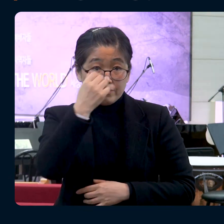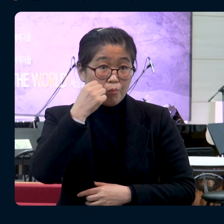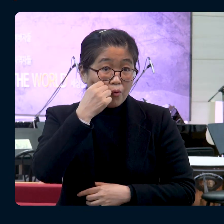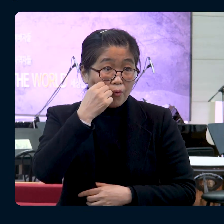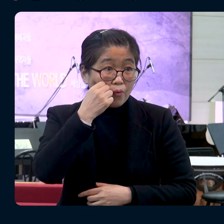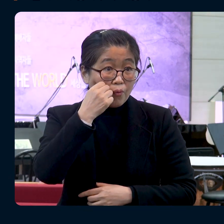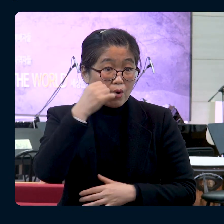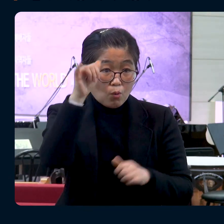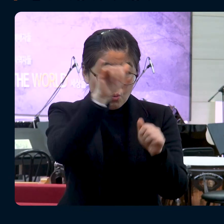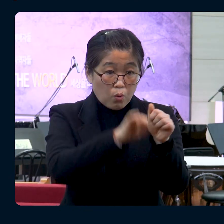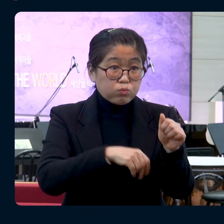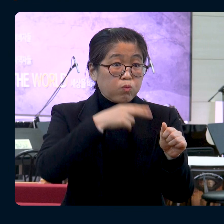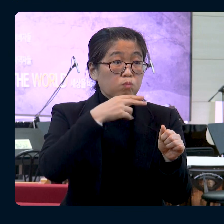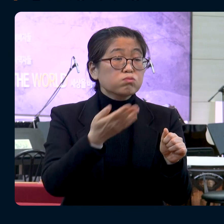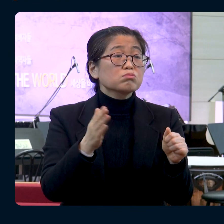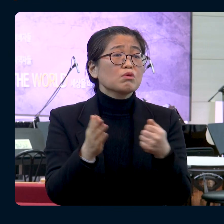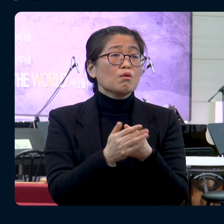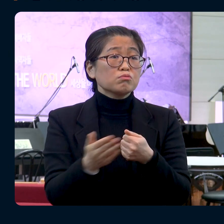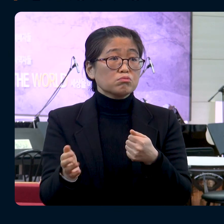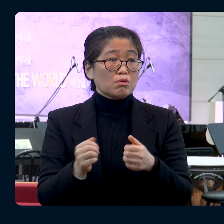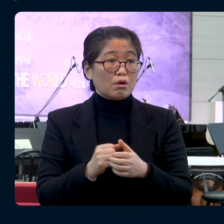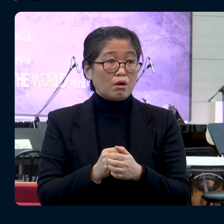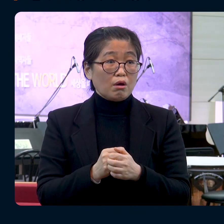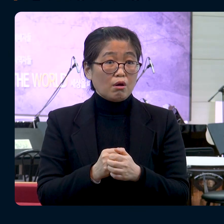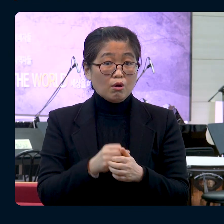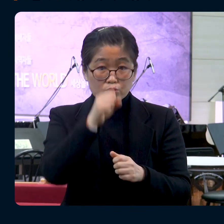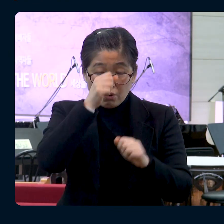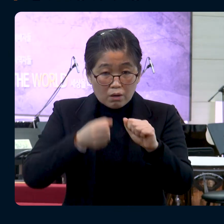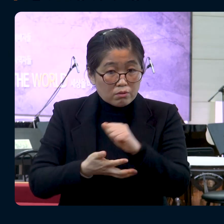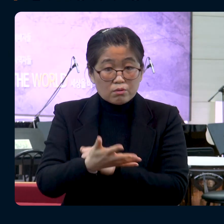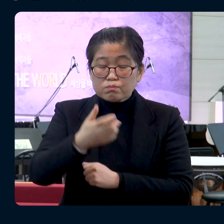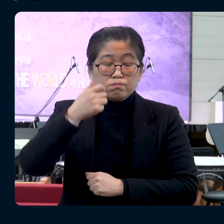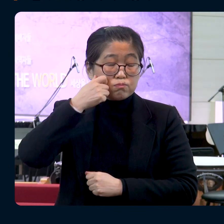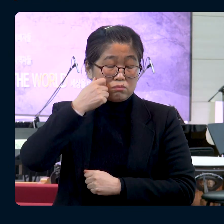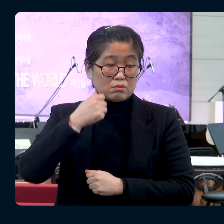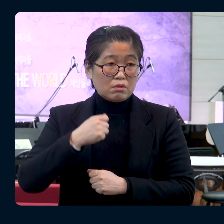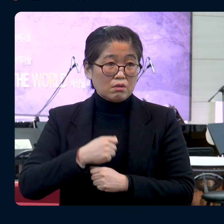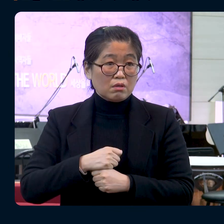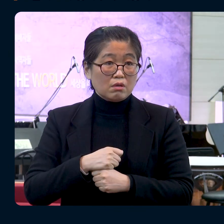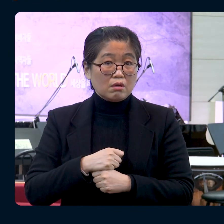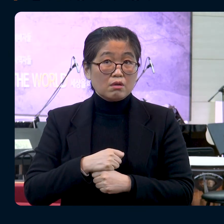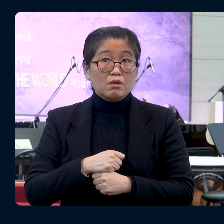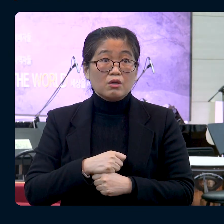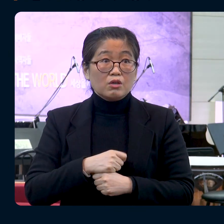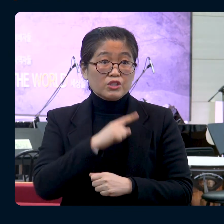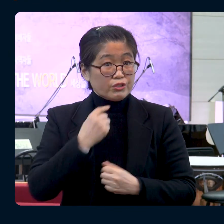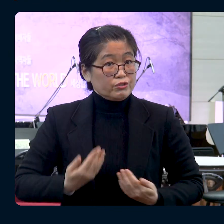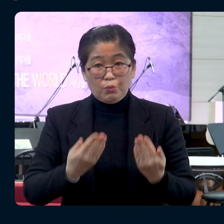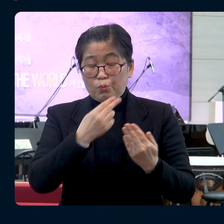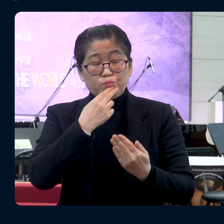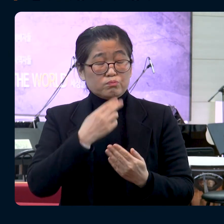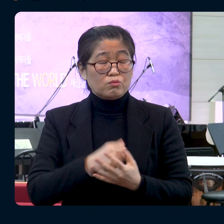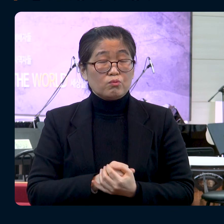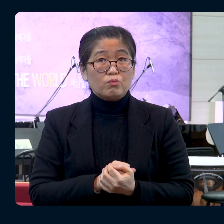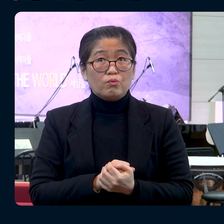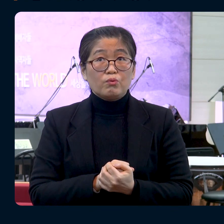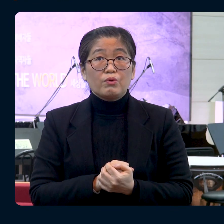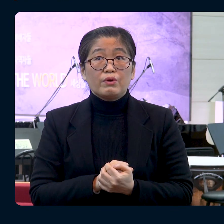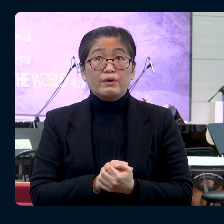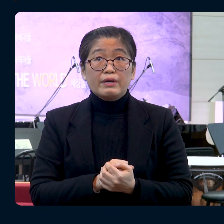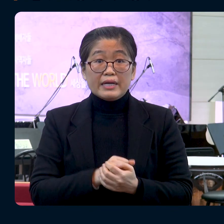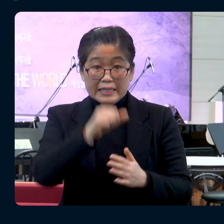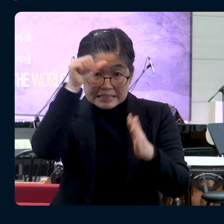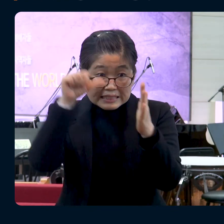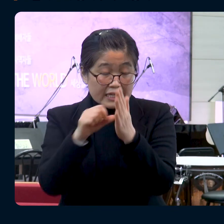없느냐? 섬기지 않으면 선한 영향력이 나갈 수가 없기 때문이에요. 여러분, 결국 그